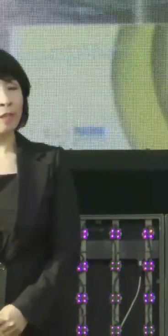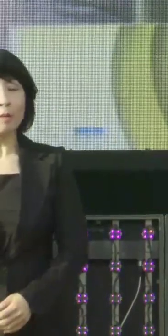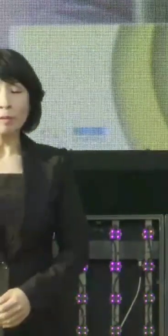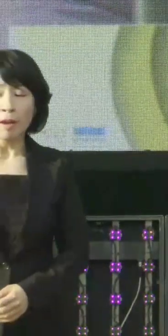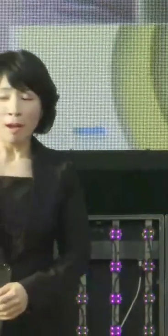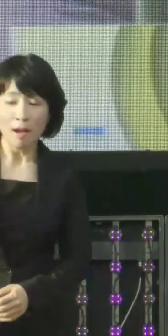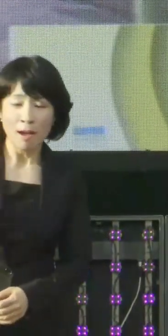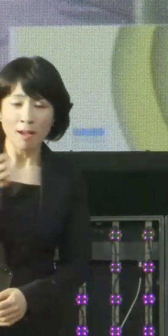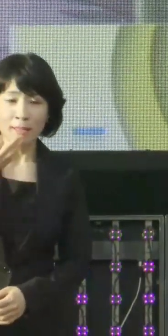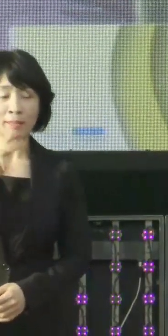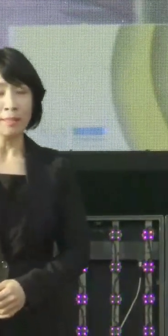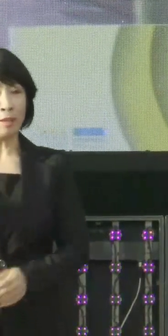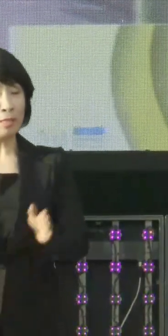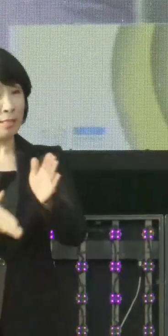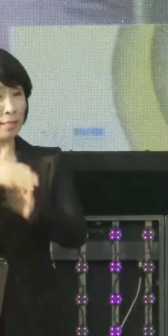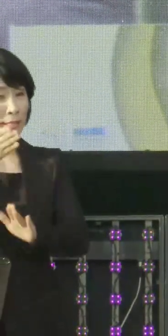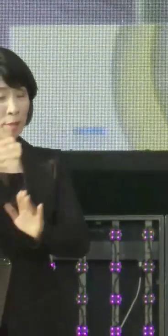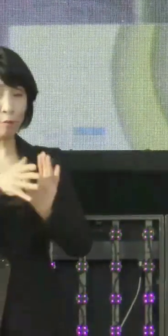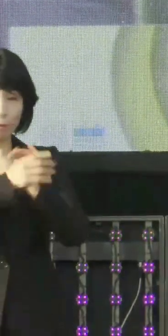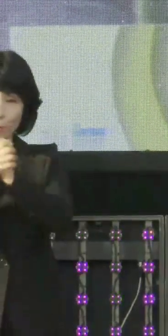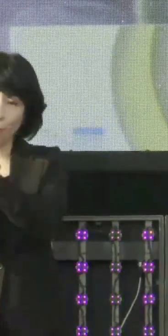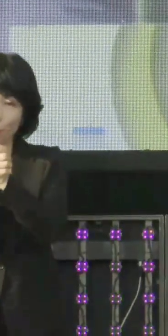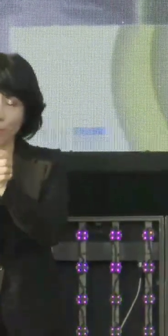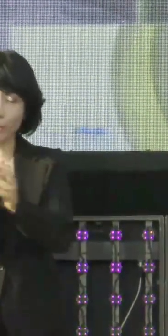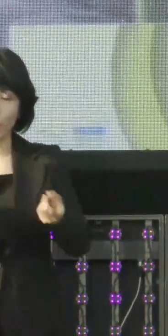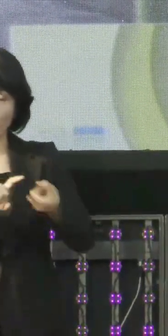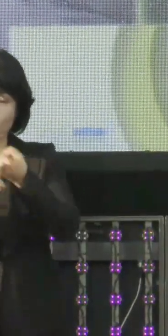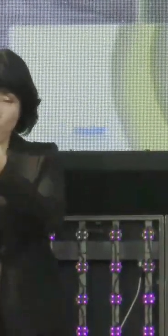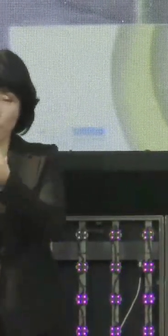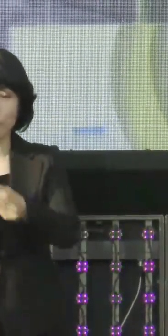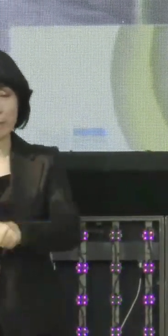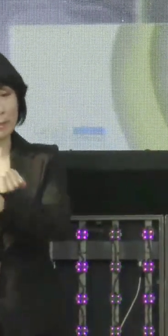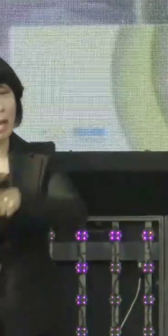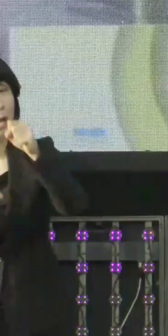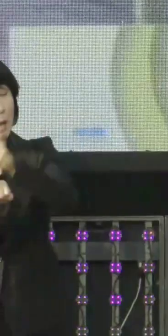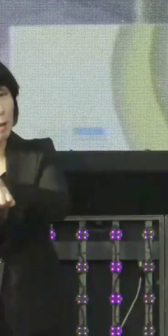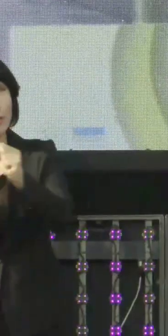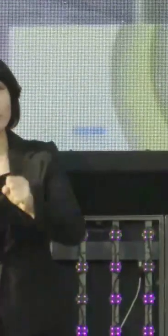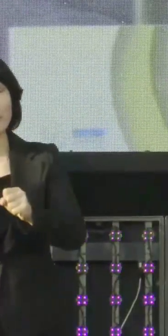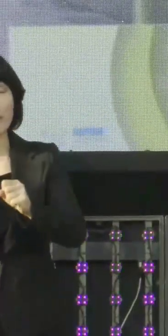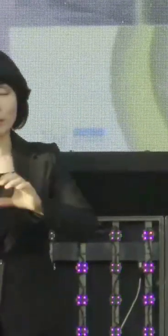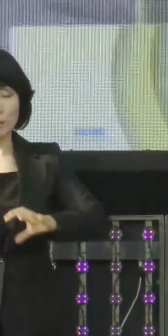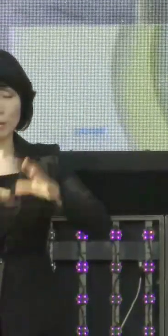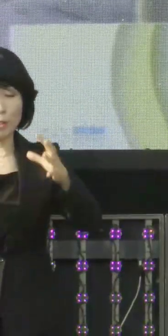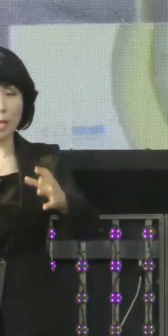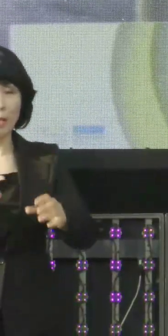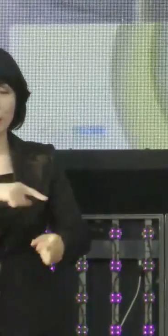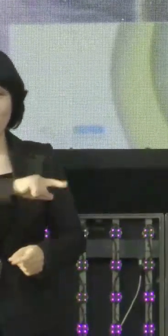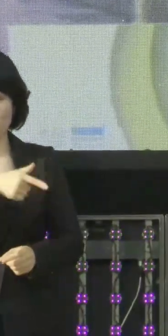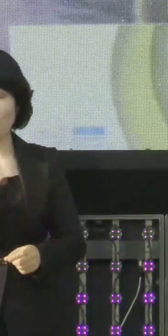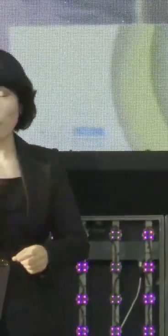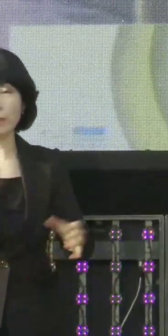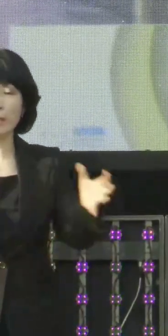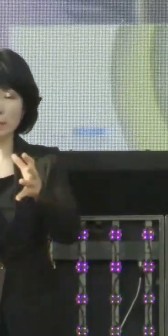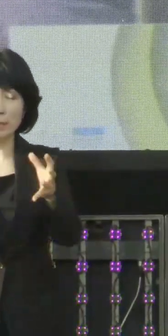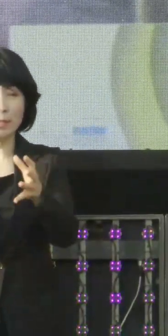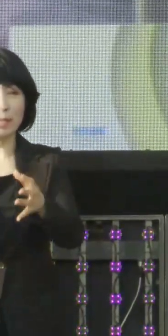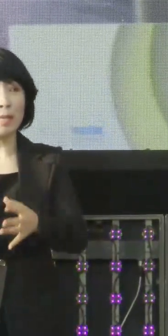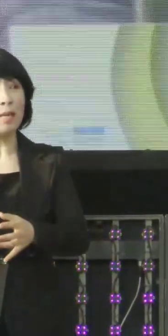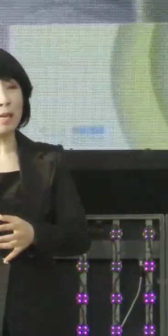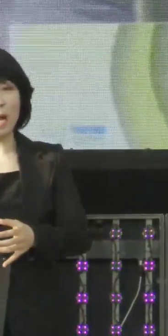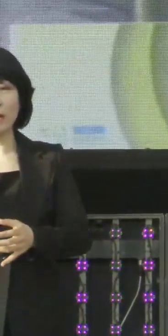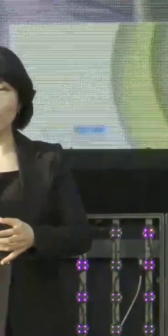아울러 이천시와 우정과 협력을 쌓아가고 있는 국내 교류도시인